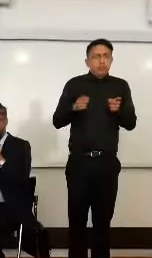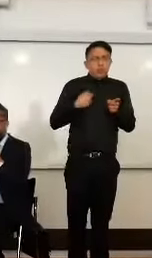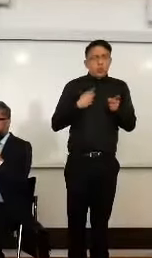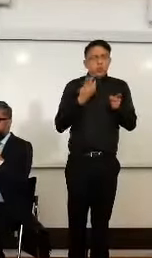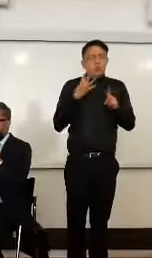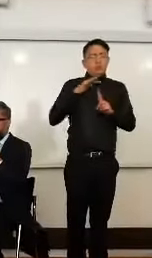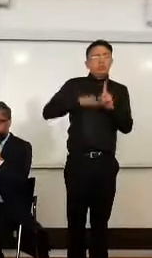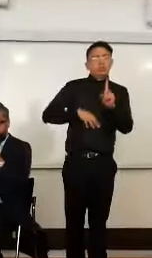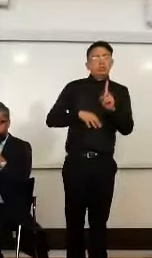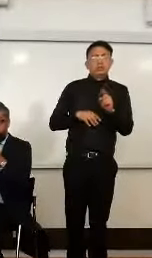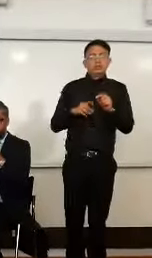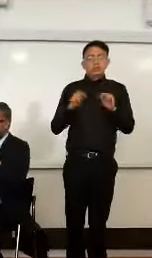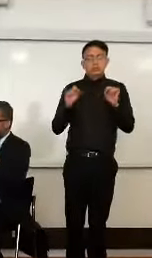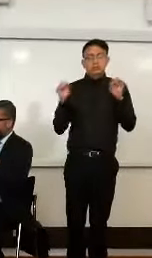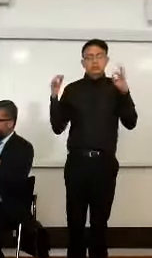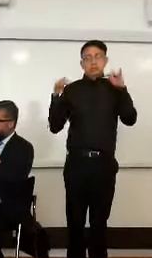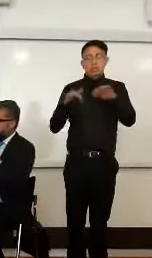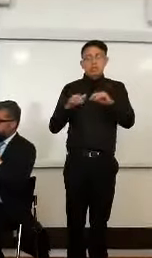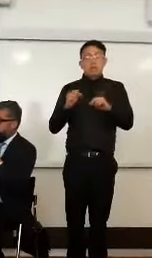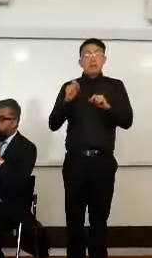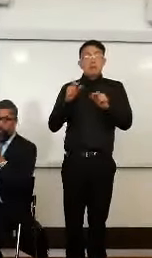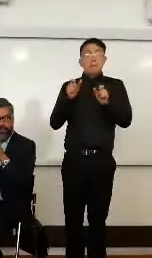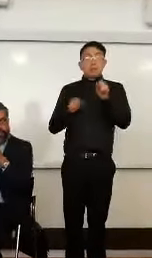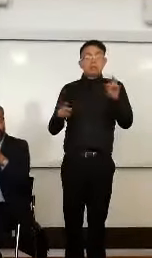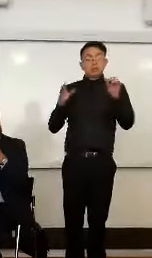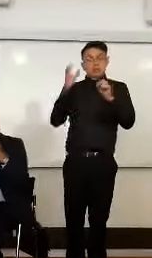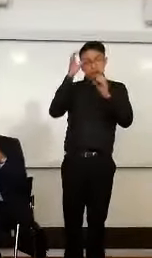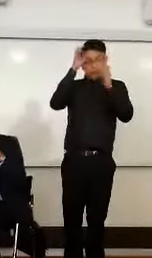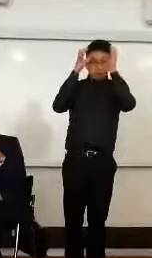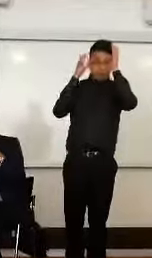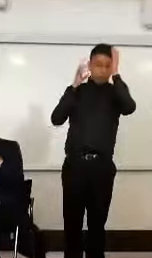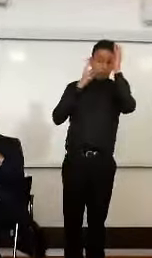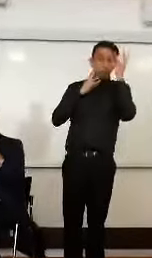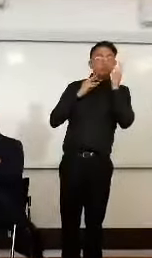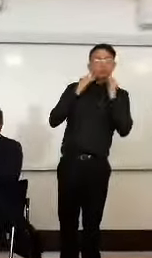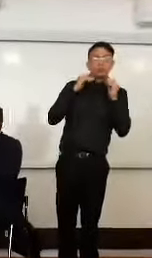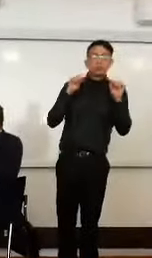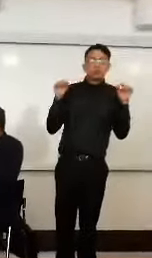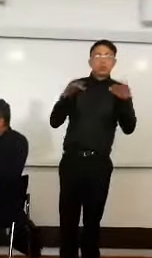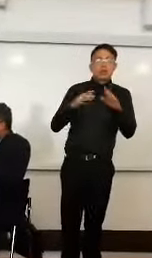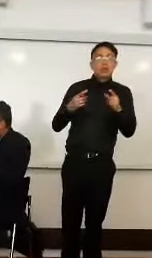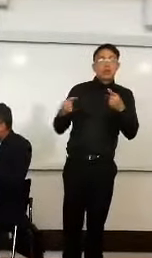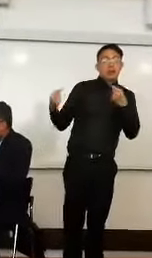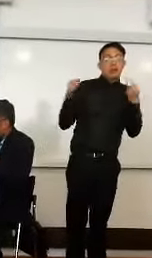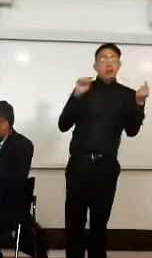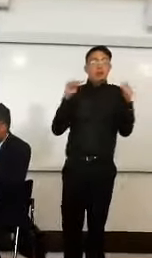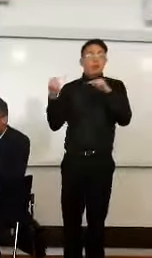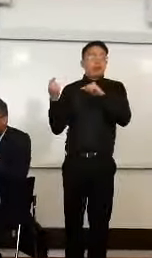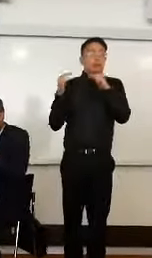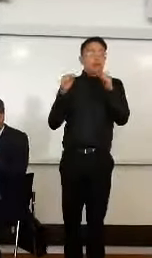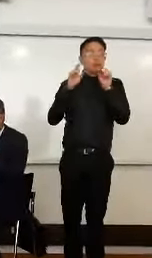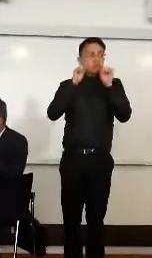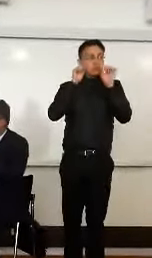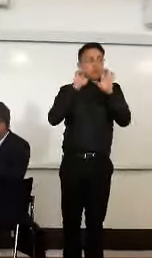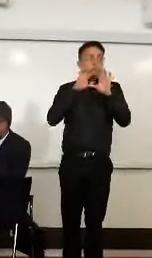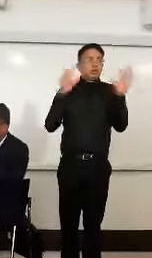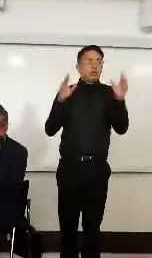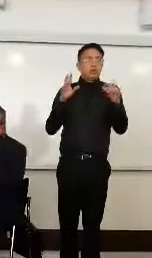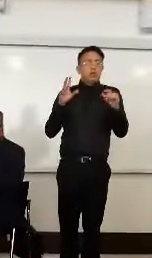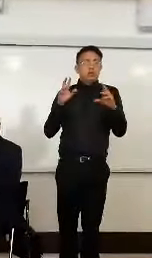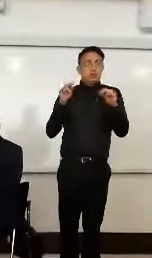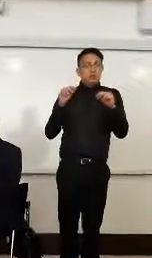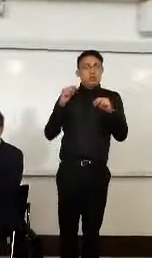personas y personas con mucho conocimiento, todavía hay cosas que hay que discutir y que todavía no tenemos claras, y esperemos tenerlas claras